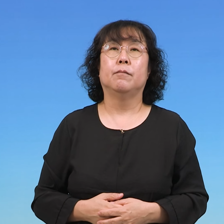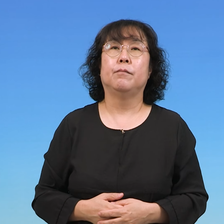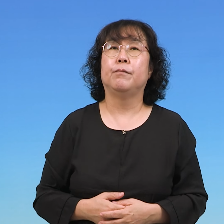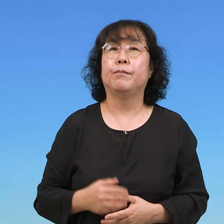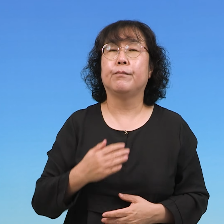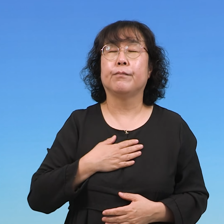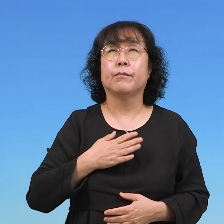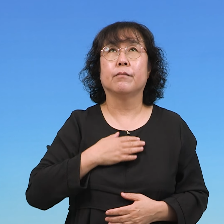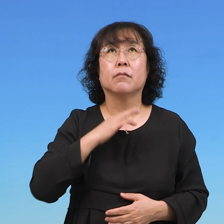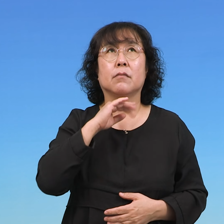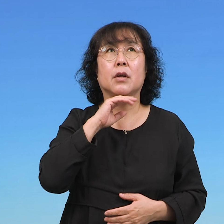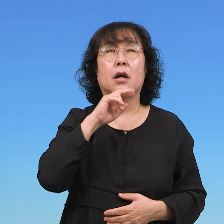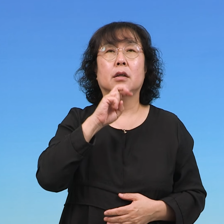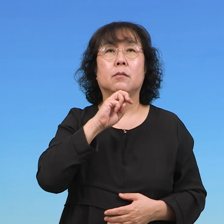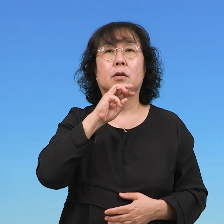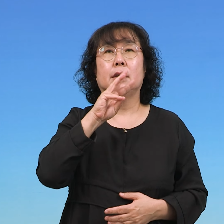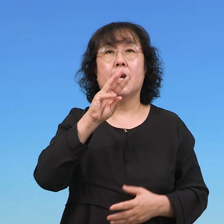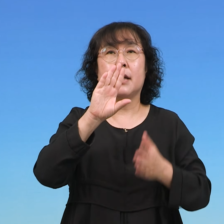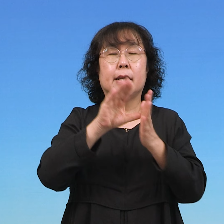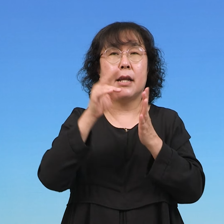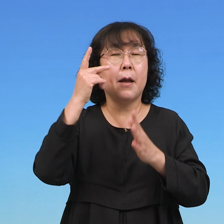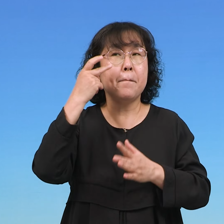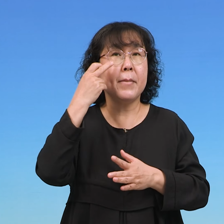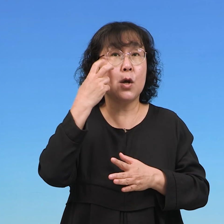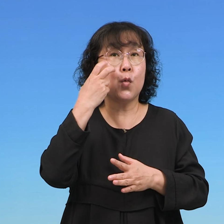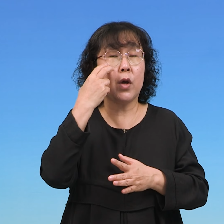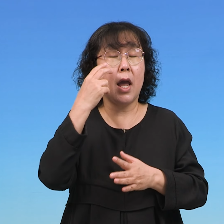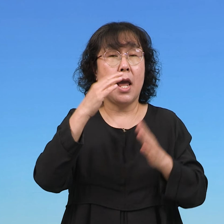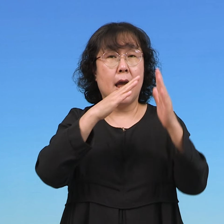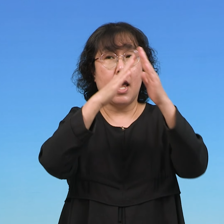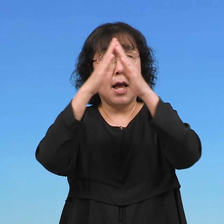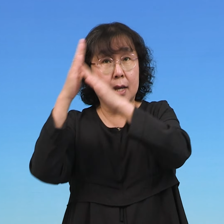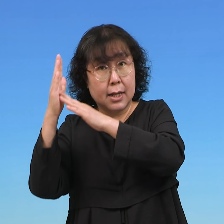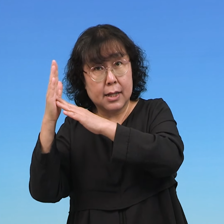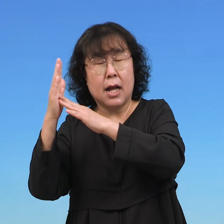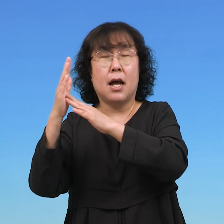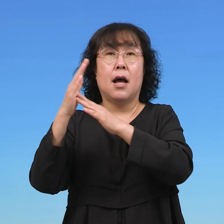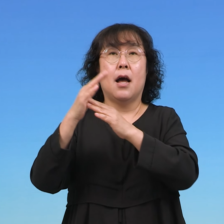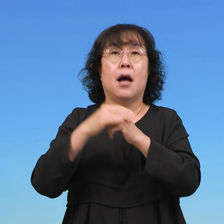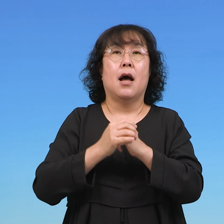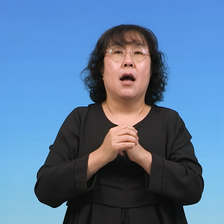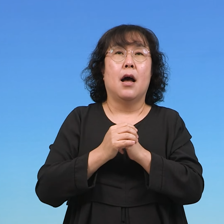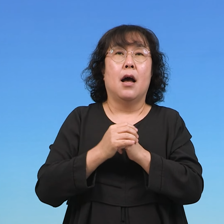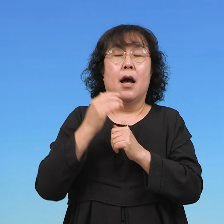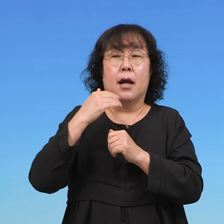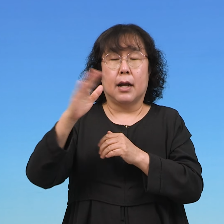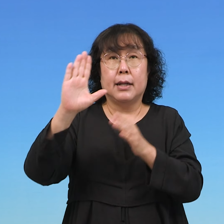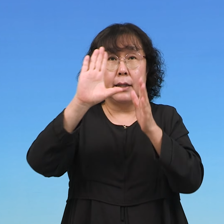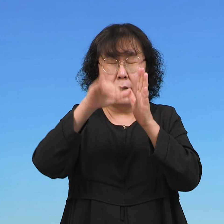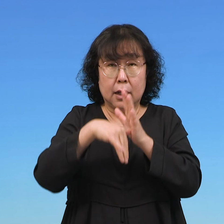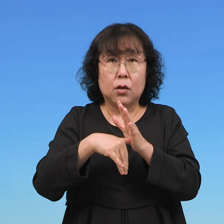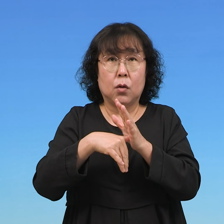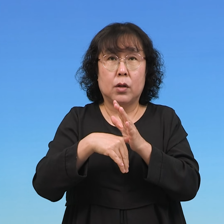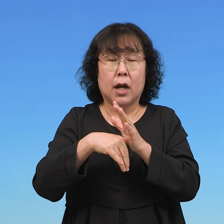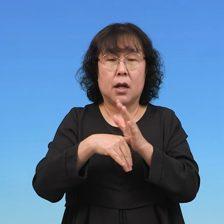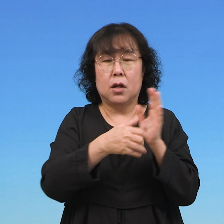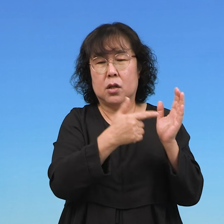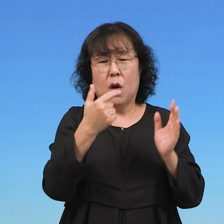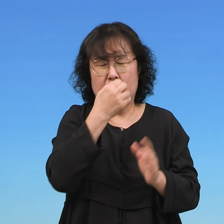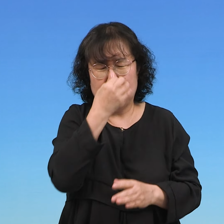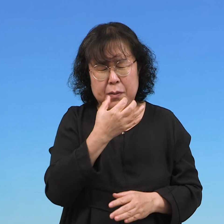때 미국으로 이민 가서는 너무나 이제 힘든 시간들을 보내는 과정에서도요, 저는